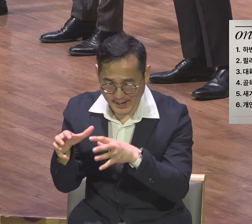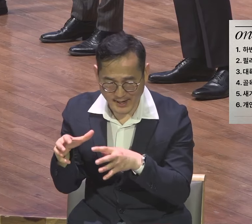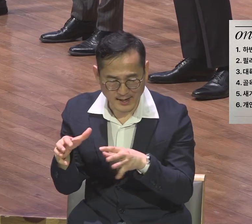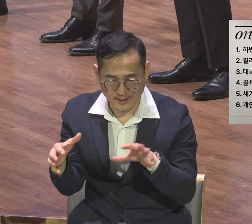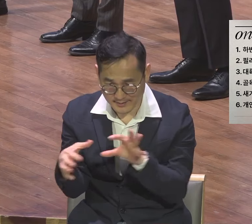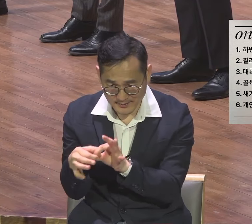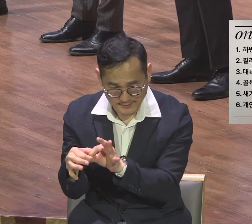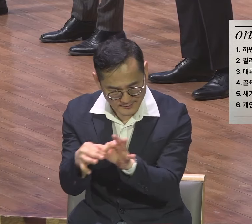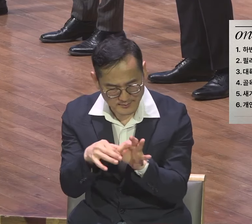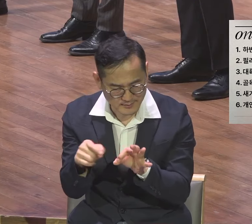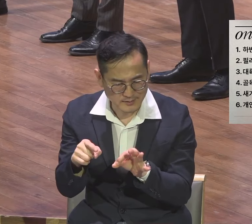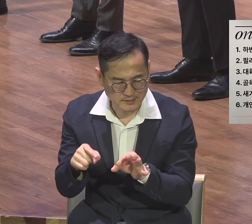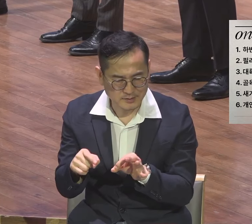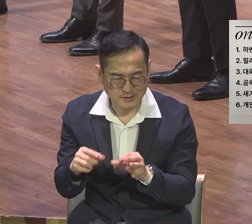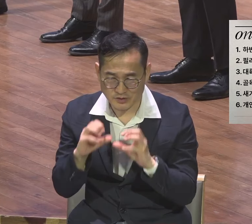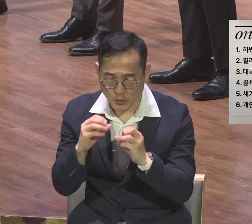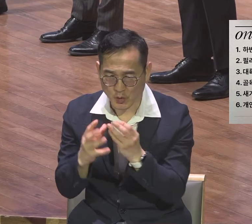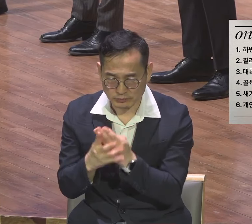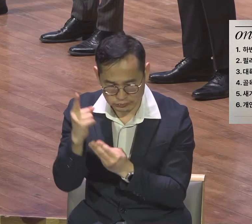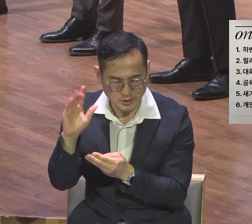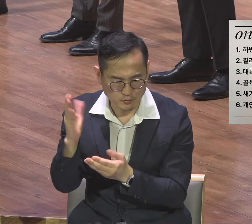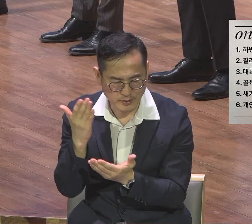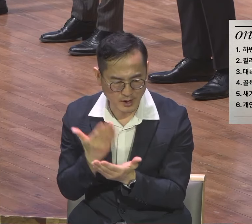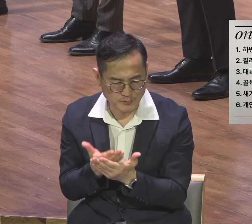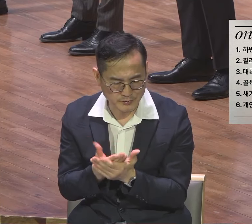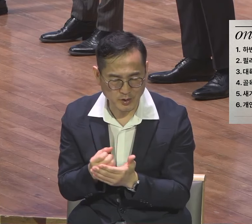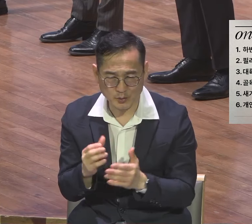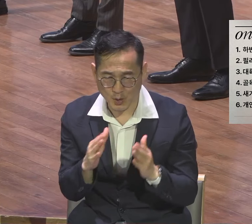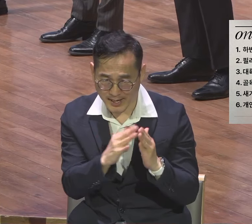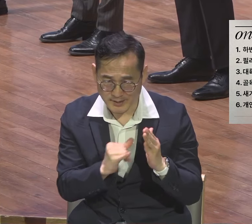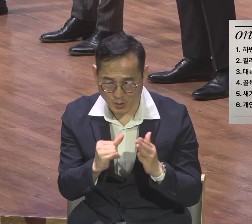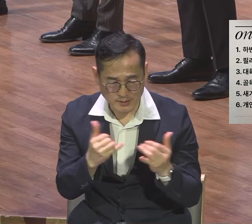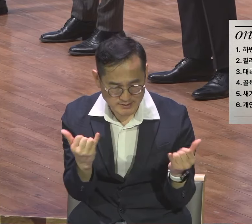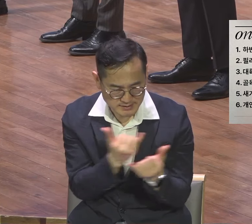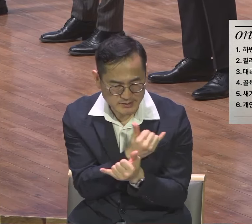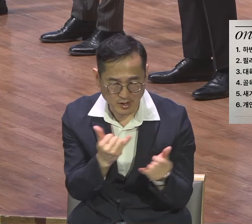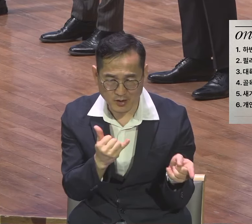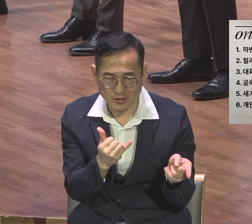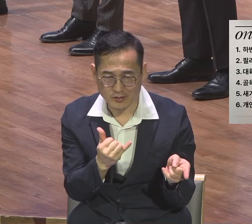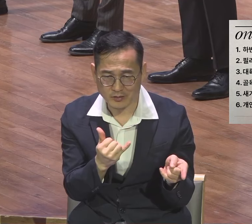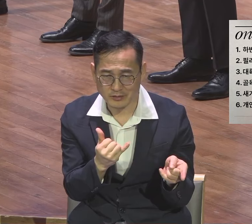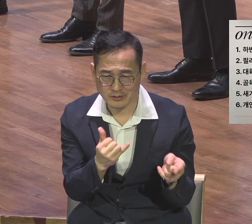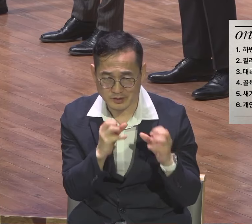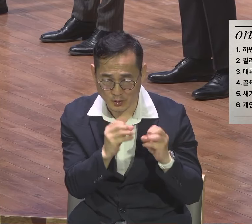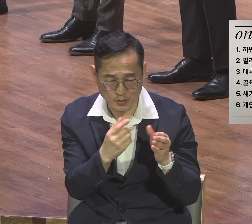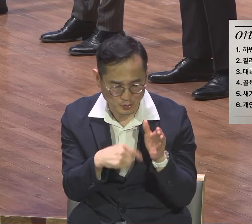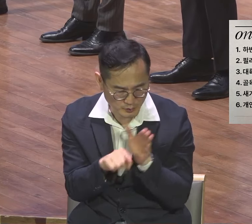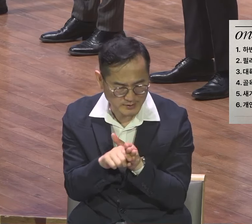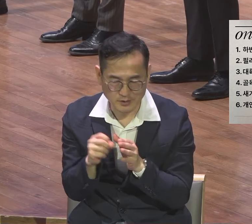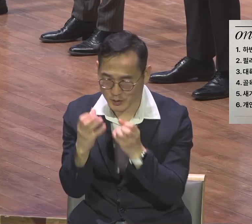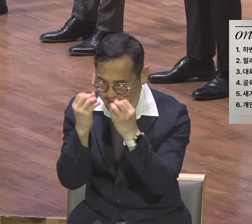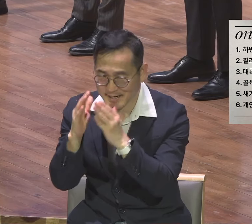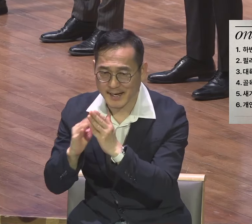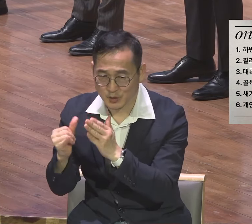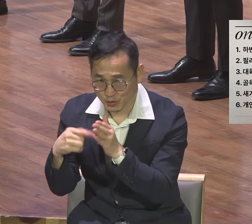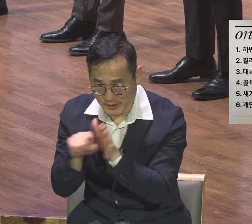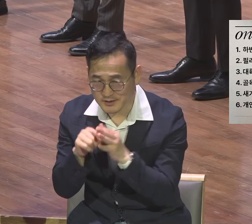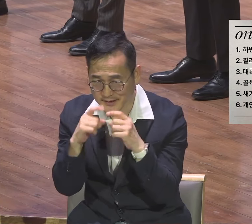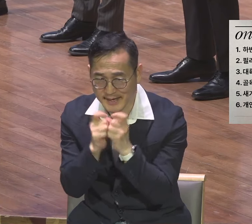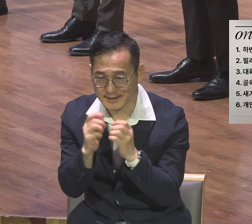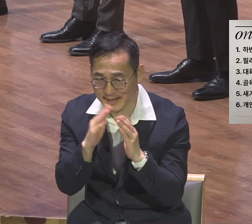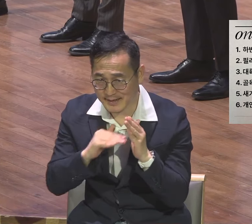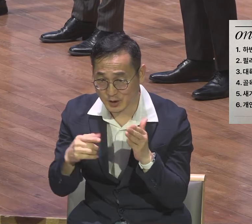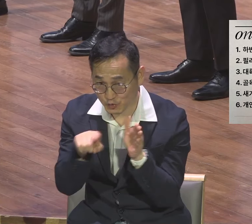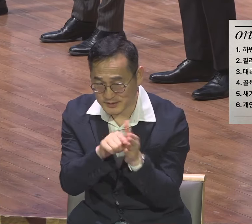원리스 되게 하여 주시옵소서. 골육전도와 질병치유를 위하여 모든 새가족들을 위하여 개인과 가정을 위하여